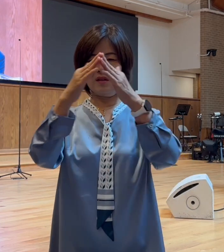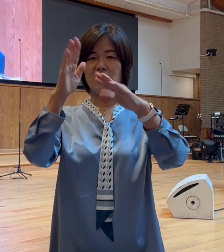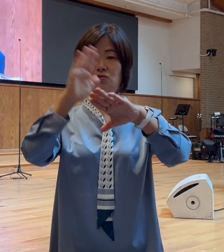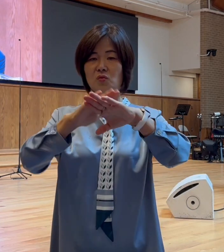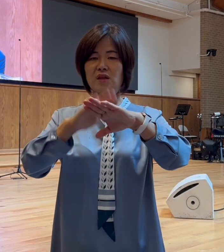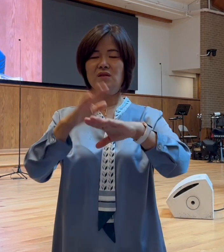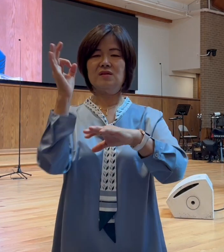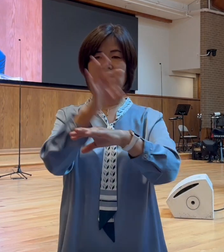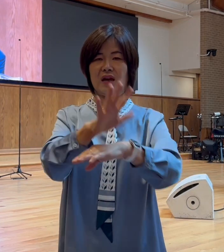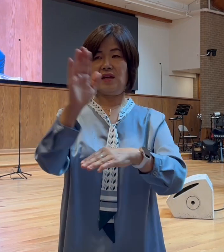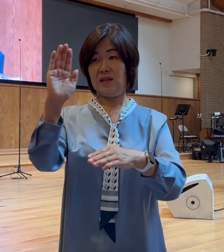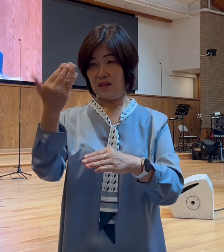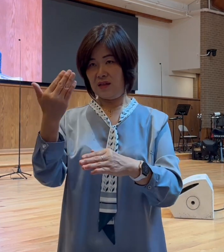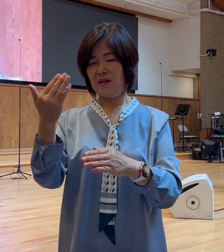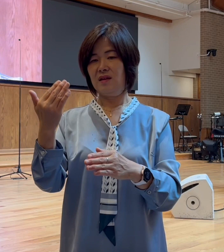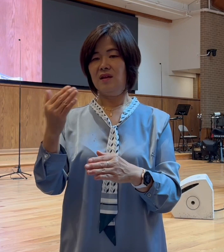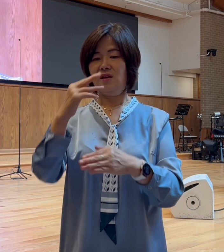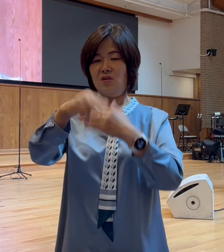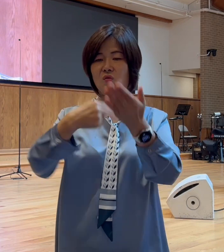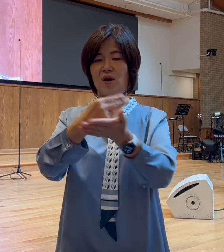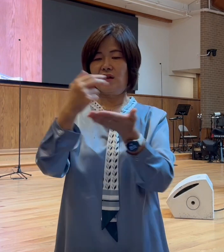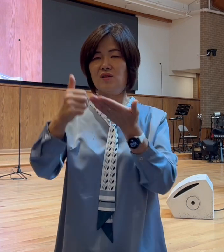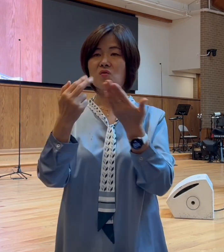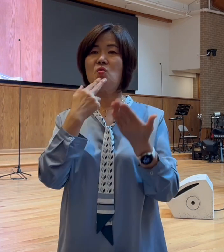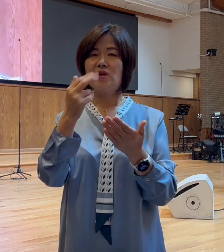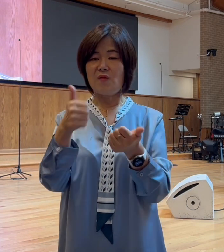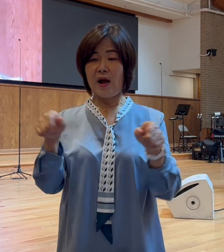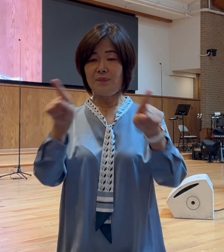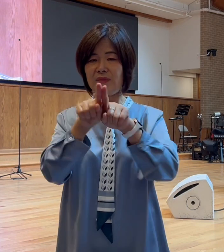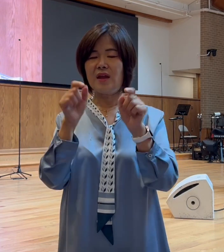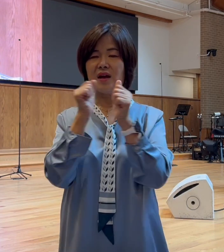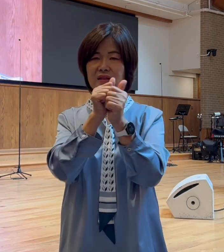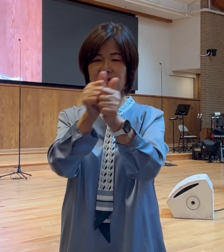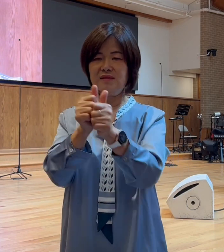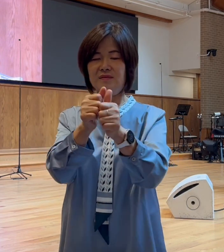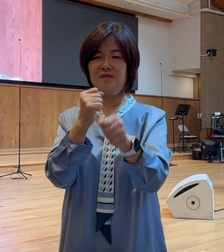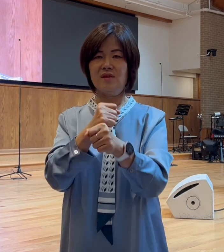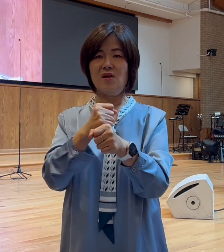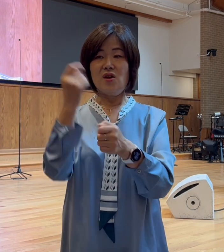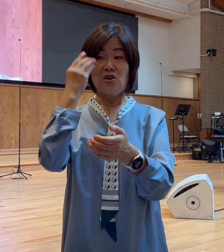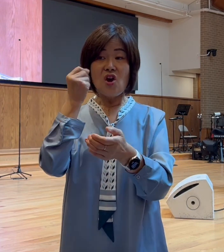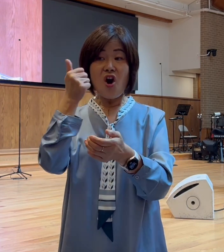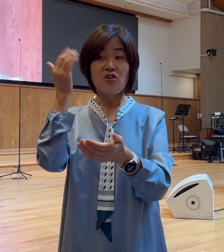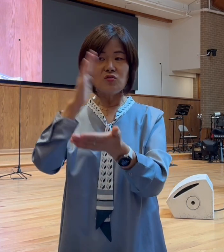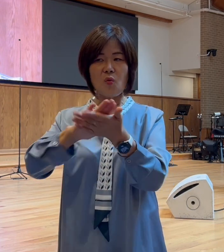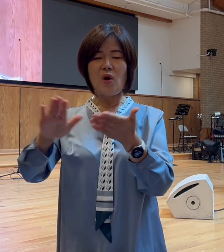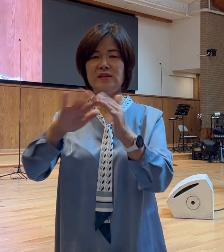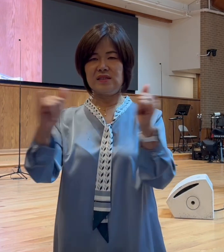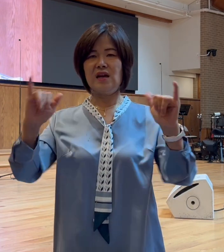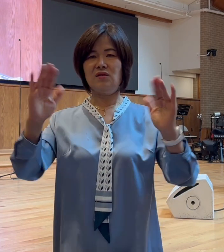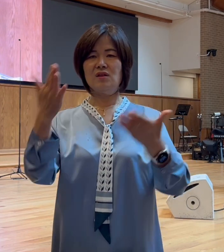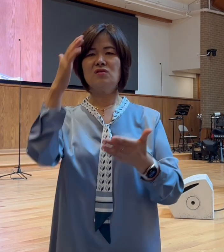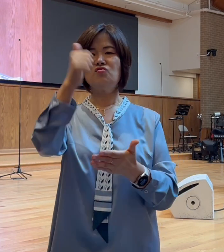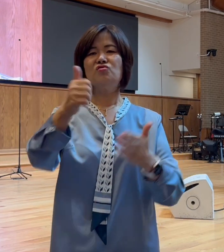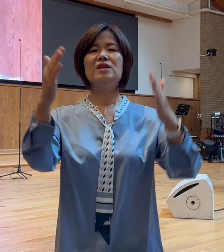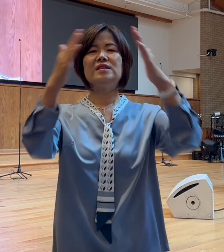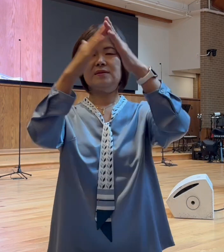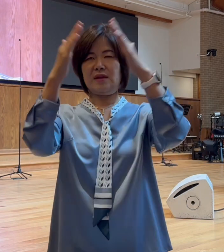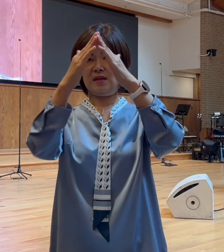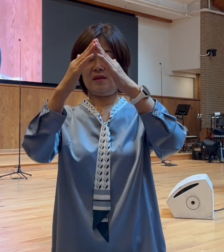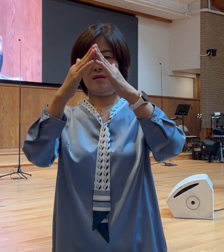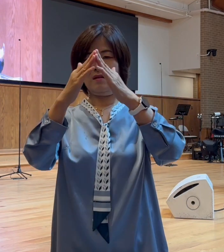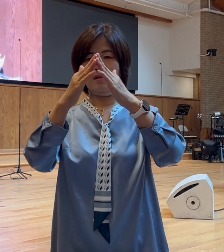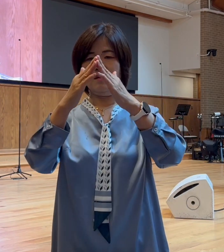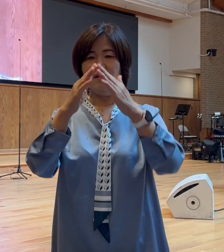사니라. 여호와께서 요셉과 함께 하심으로 그가 형통한 자가 되어 그 주인의 집에 있으니. 아니 얼어